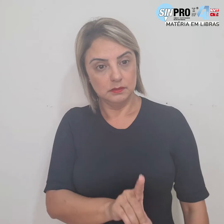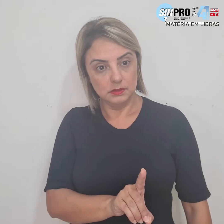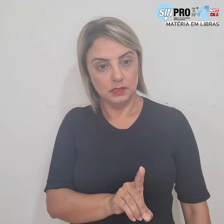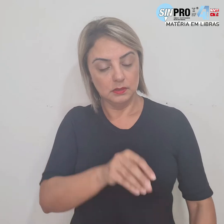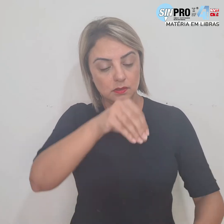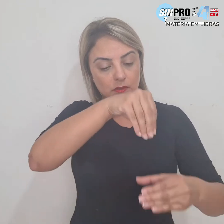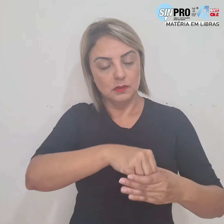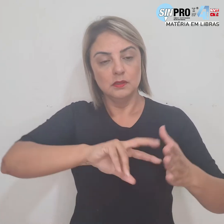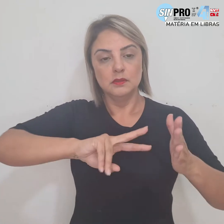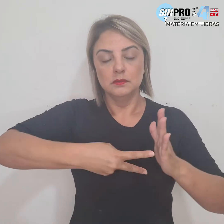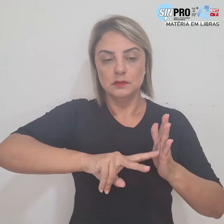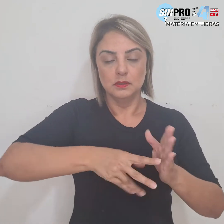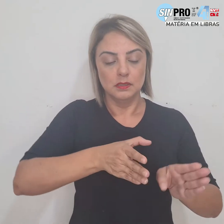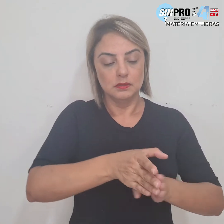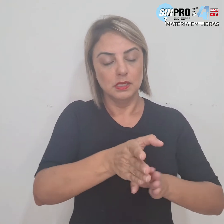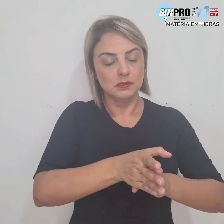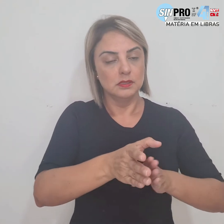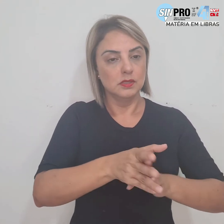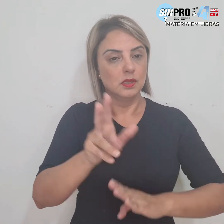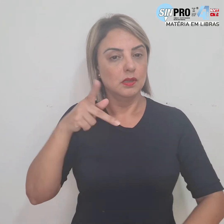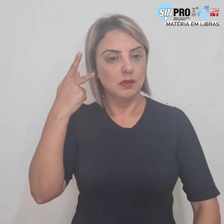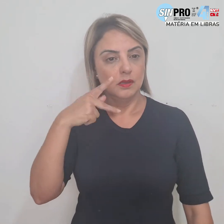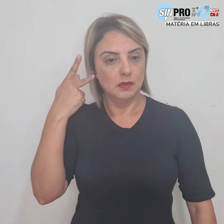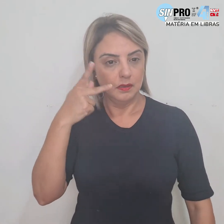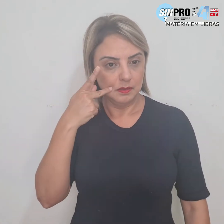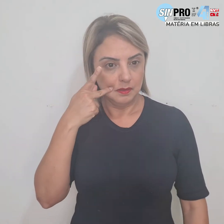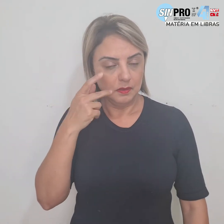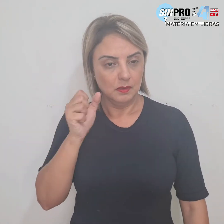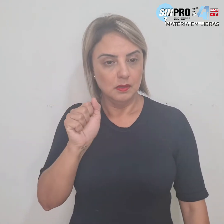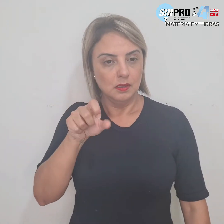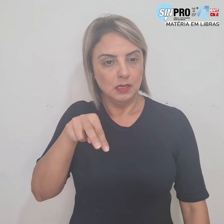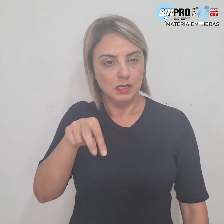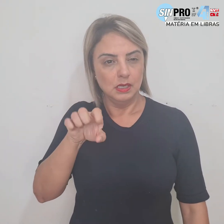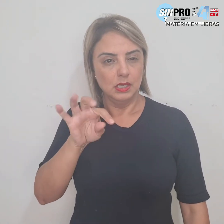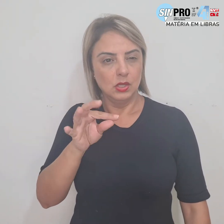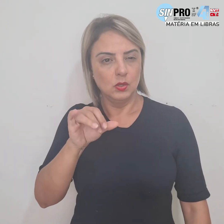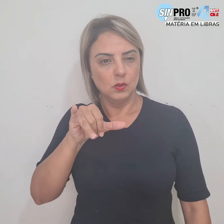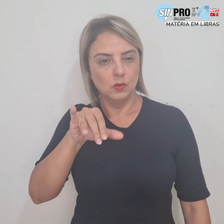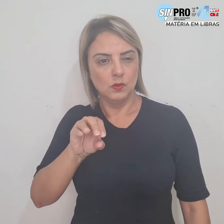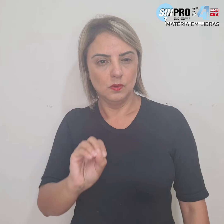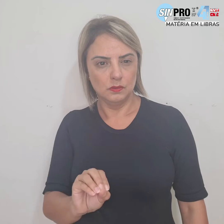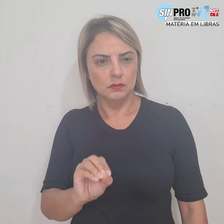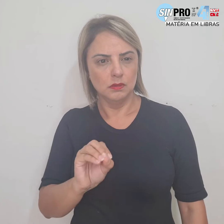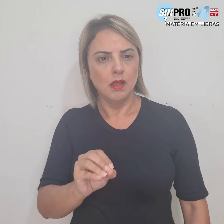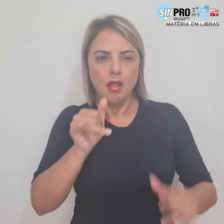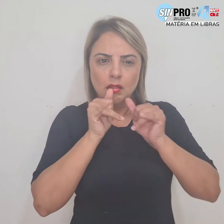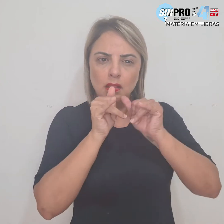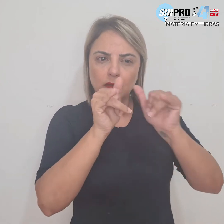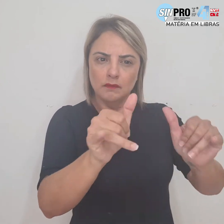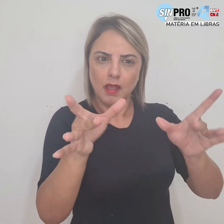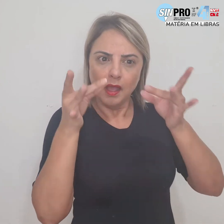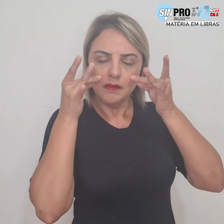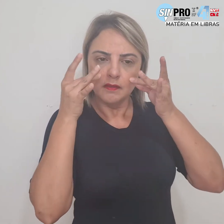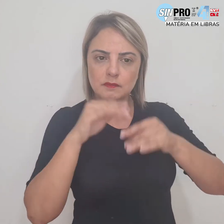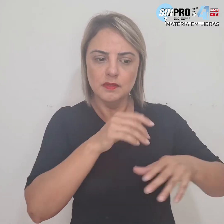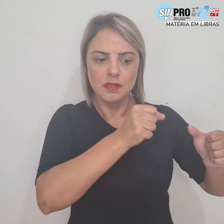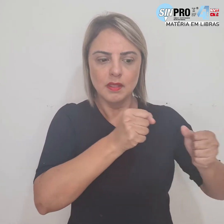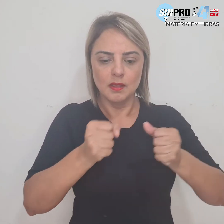Departamento Intersindical de Assessoria Parlamentar, DIAP, Antônio Augusto de Queiroz. Ele alerta que a ampliação de